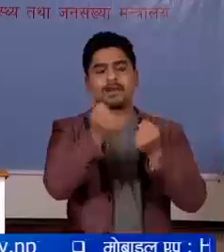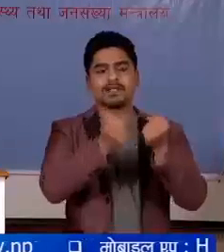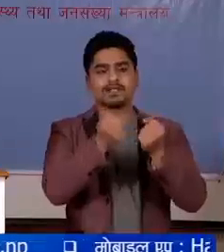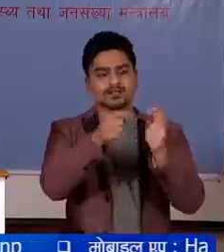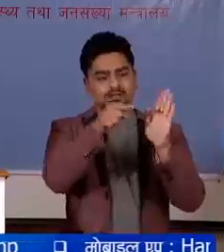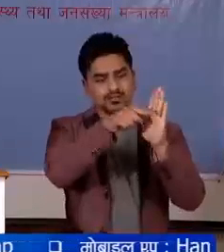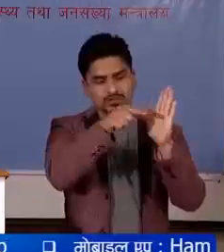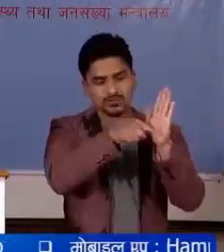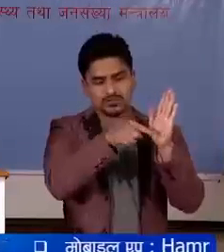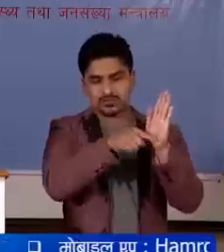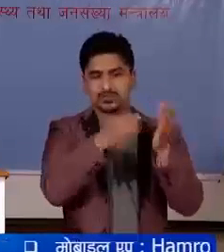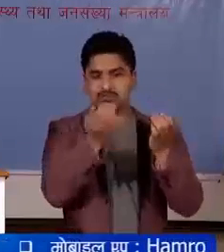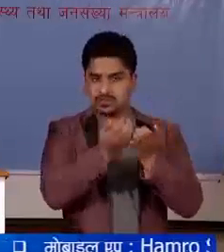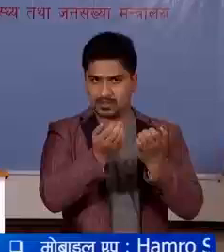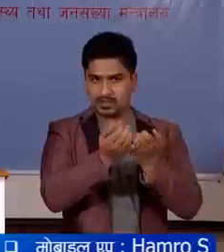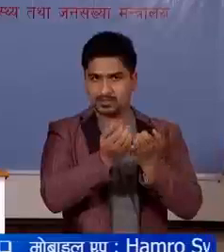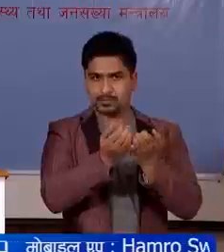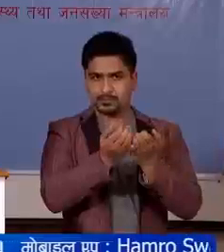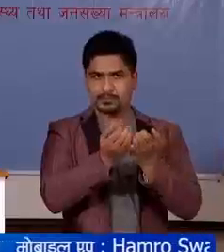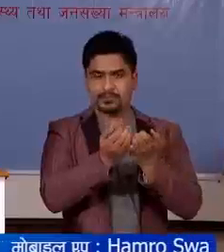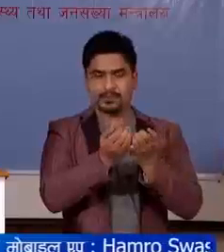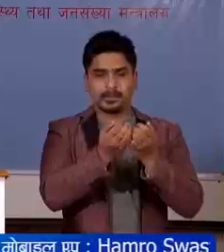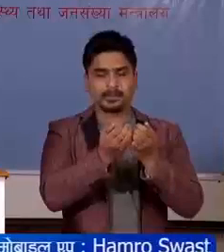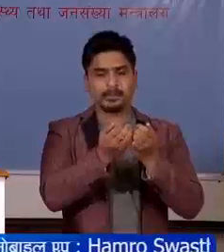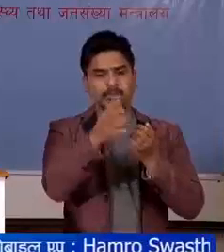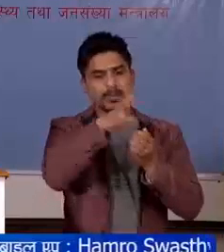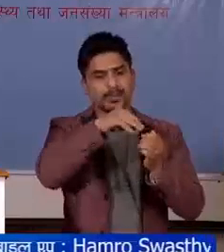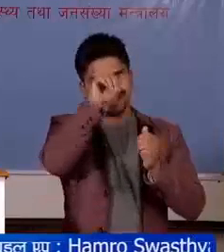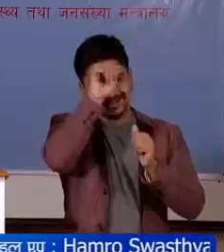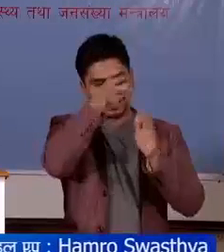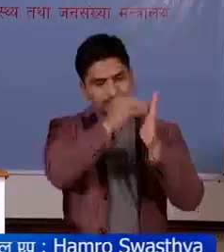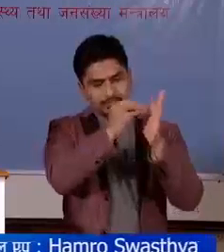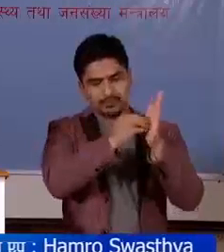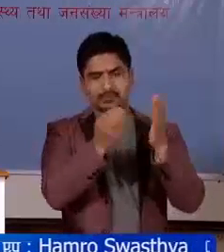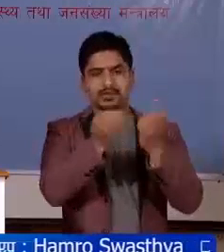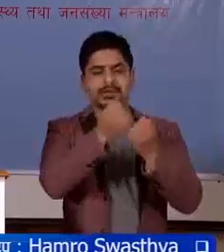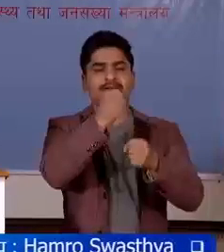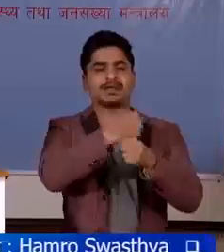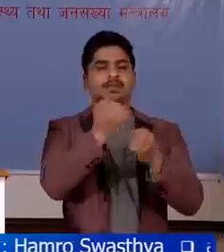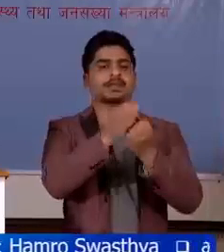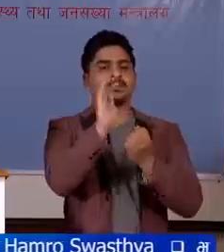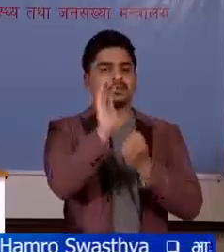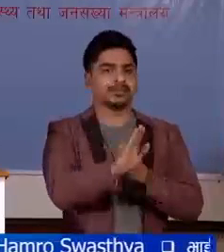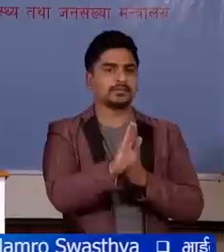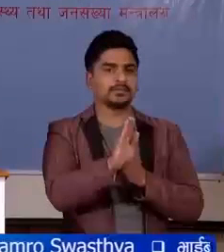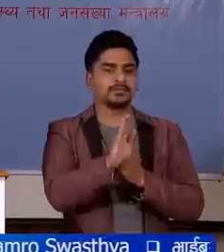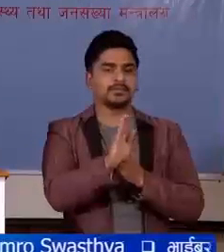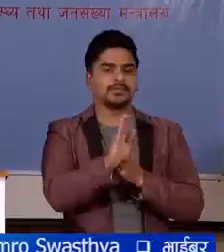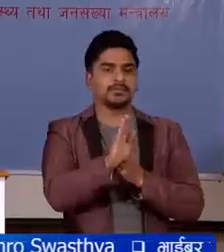विवरन अरु राखने काम गर्न सकीन छा,